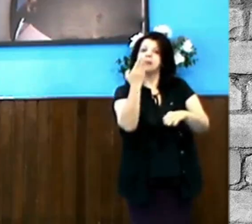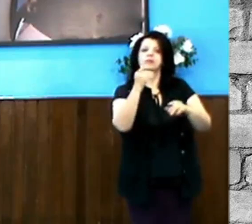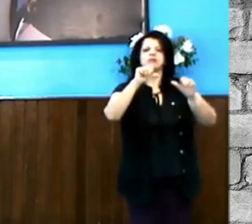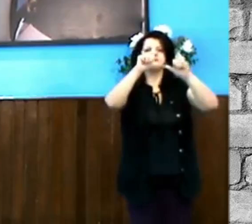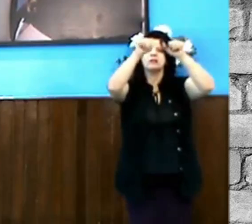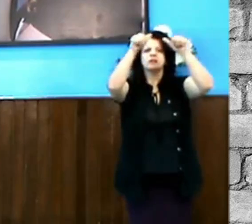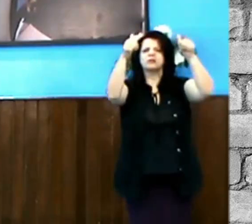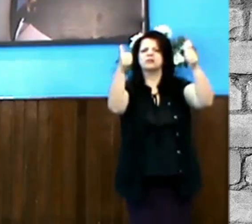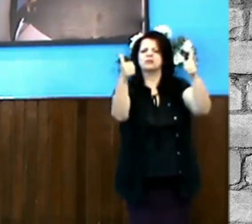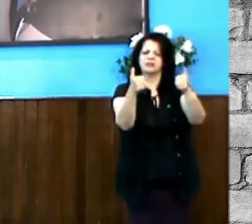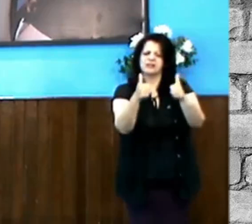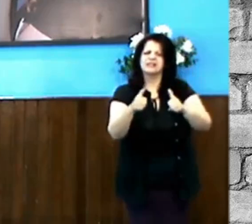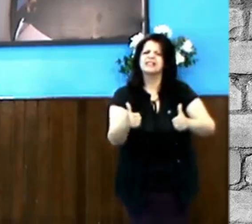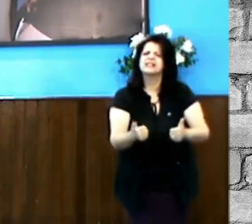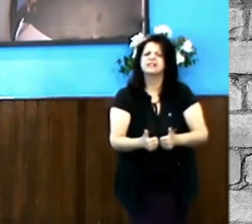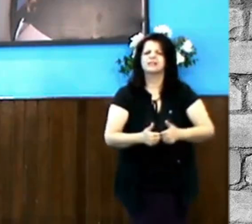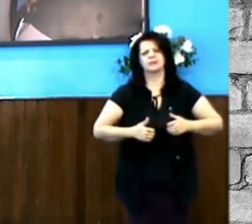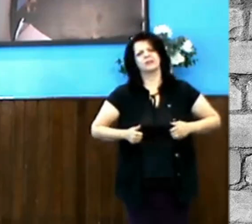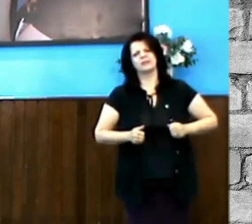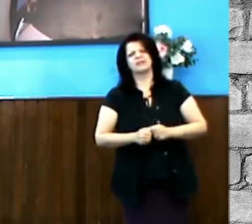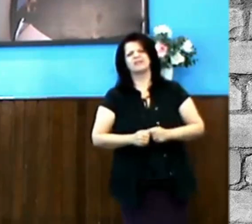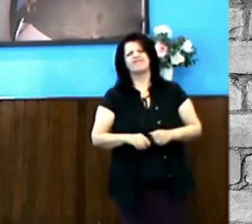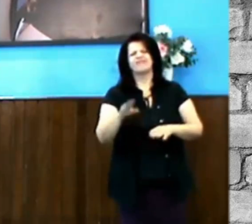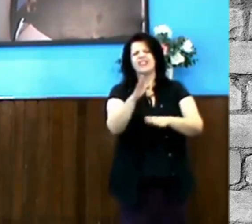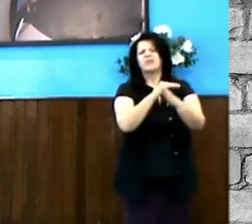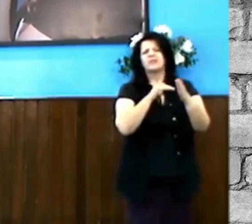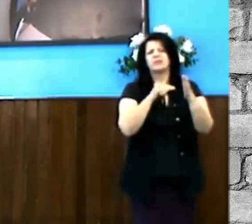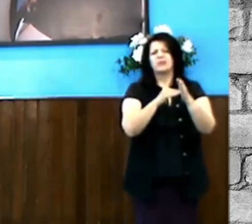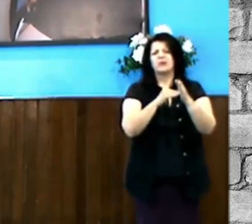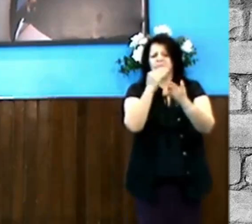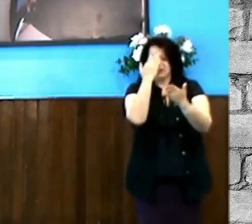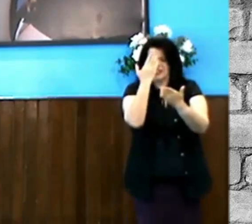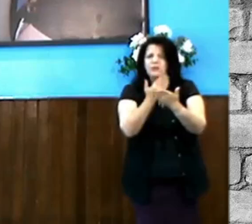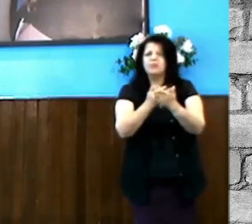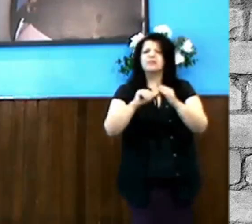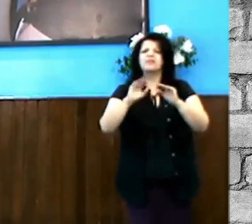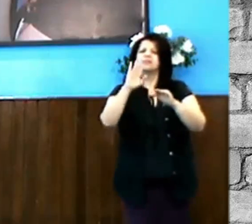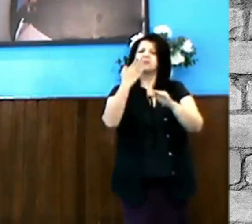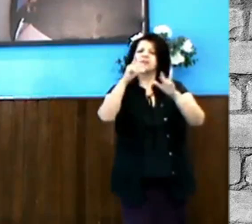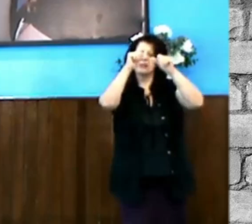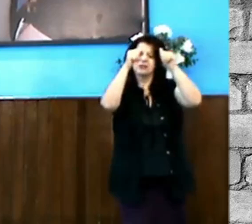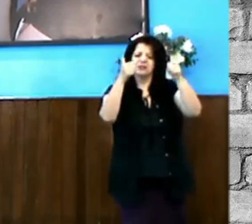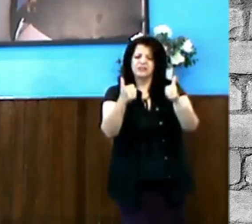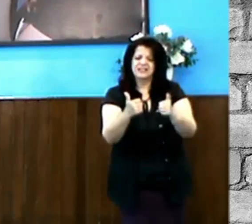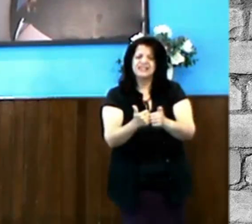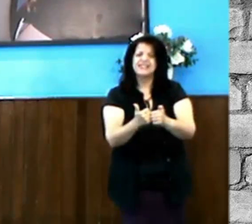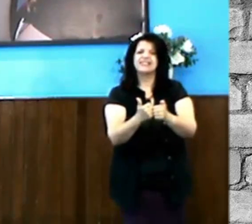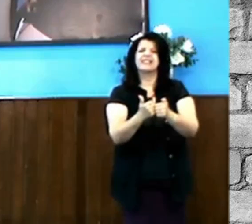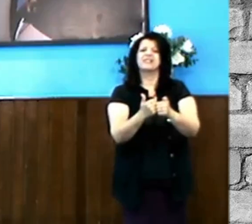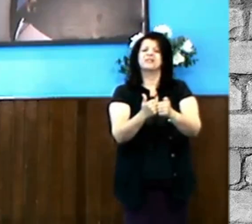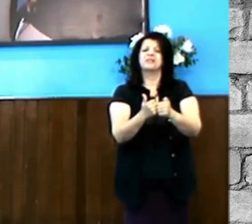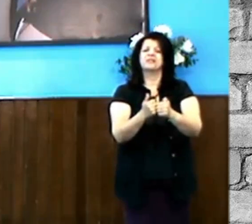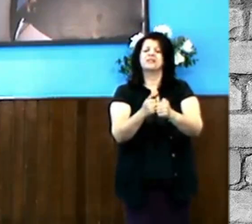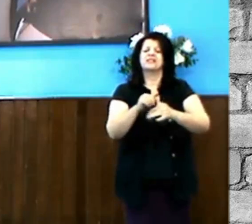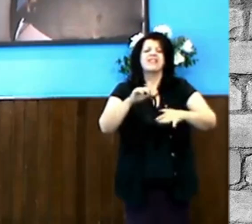os fazem e quantos neles confiam. Você vai se tornar aquilo que você adora. Todo ser humano adora